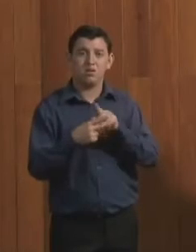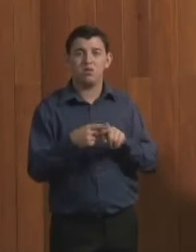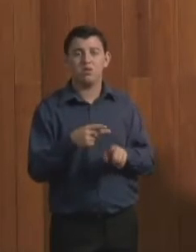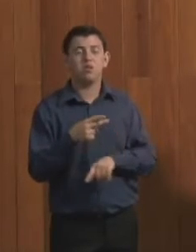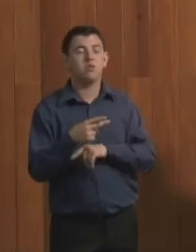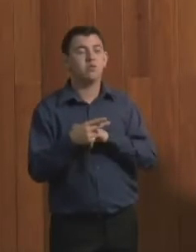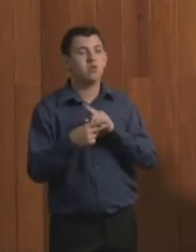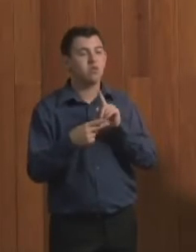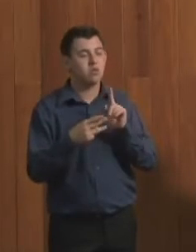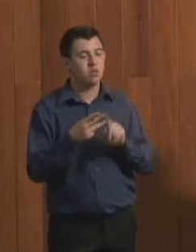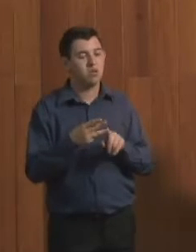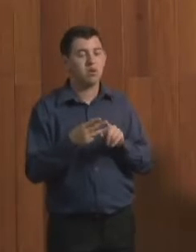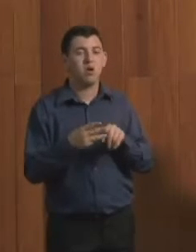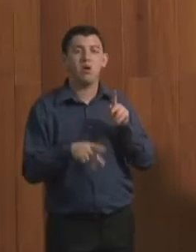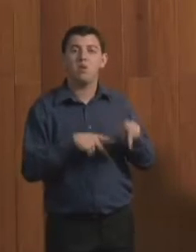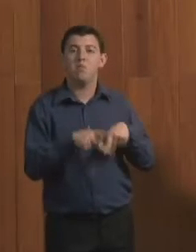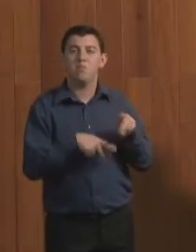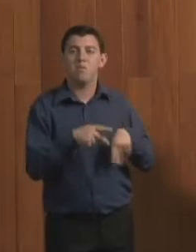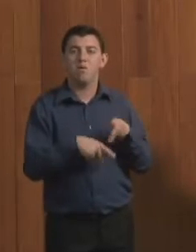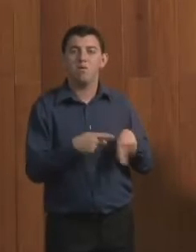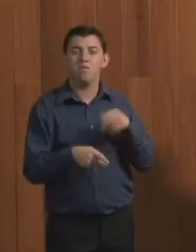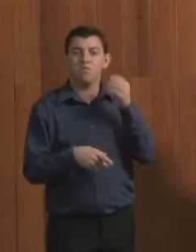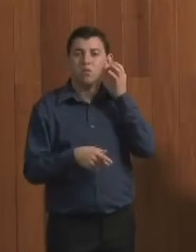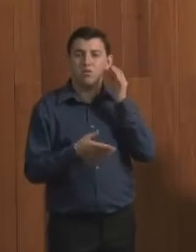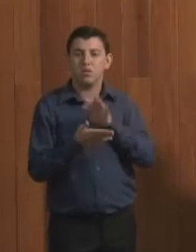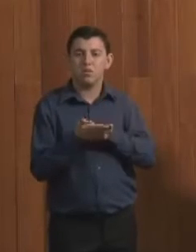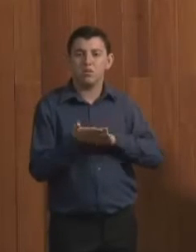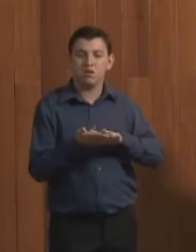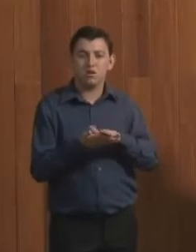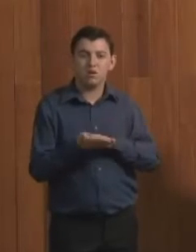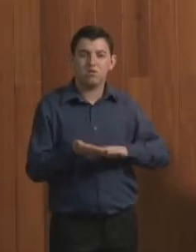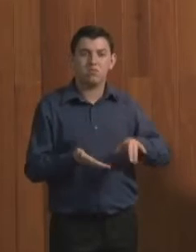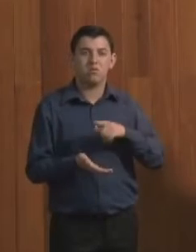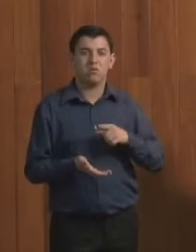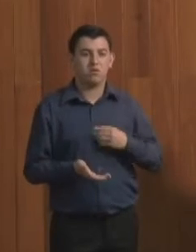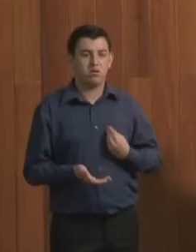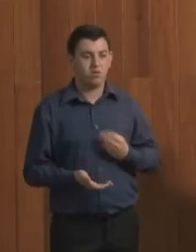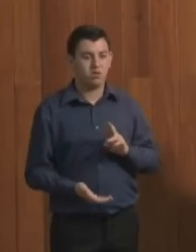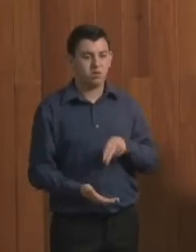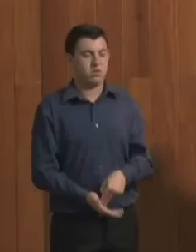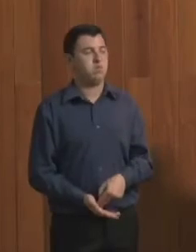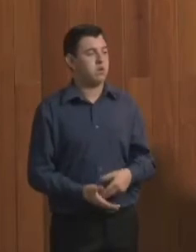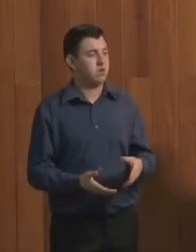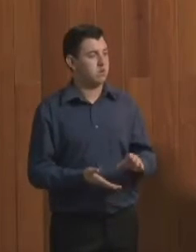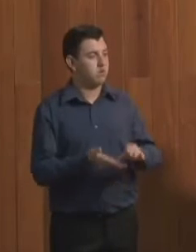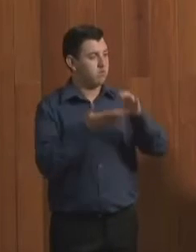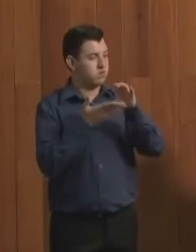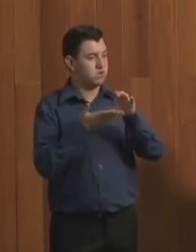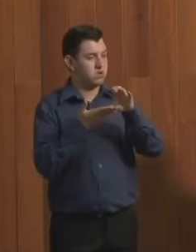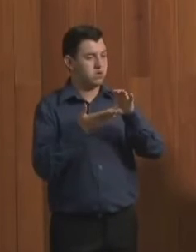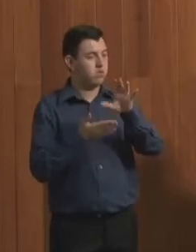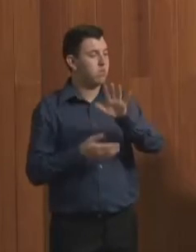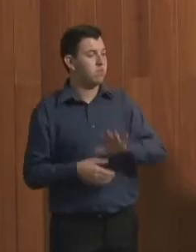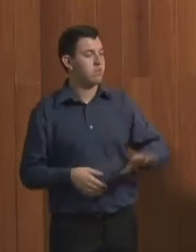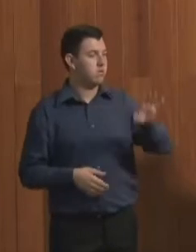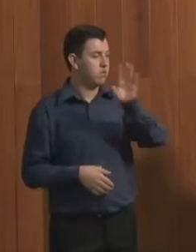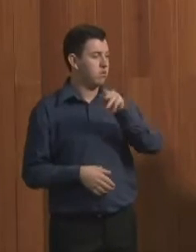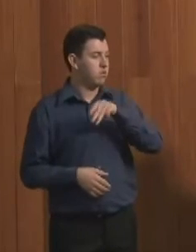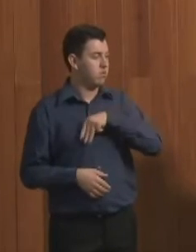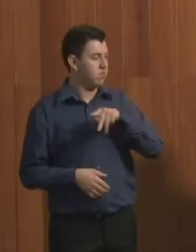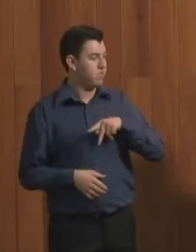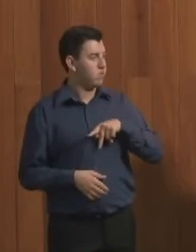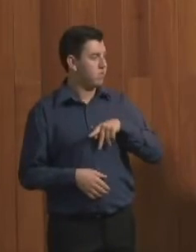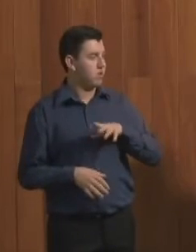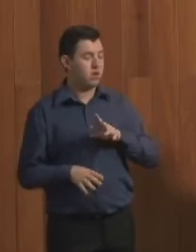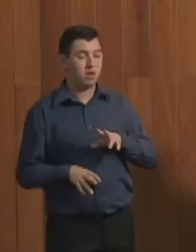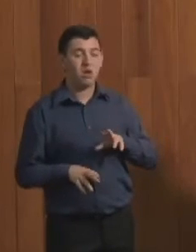ciganos. Uma é instar o Conselho Municipal do Ministério Público a que reúna elementos, dados e